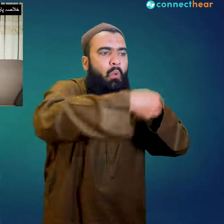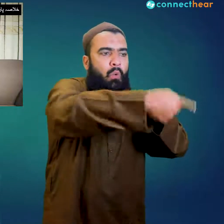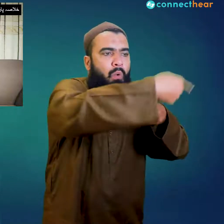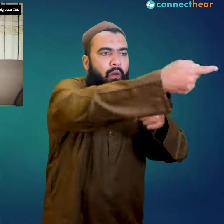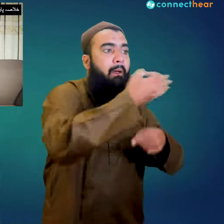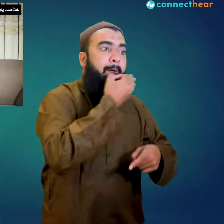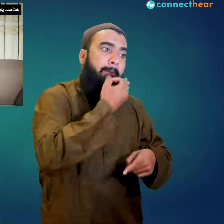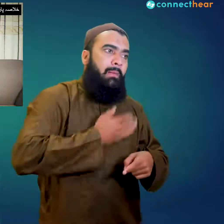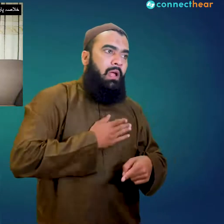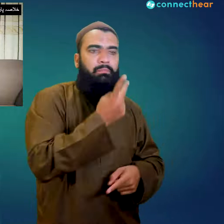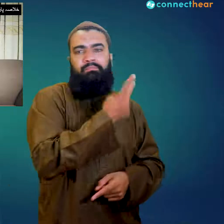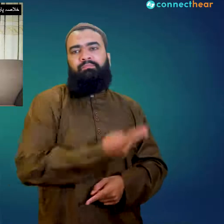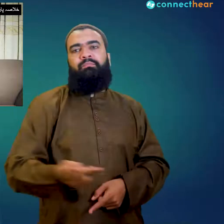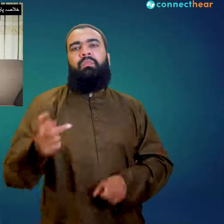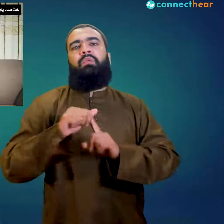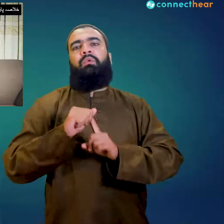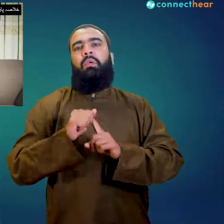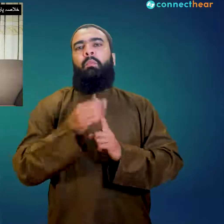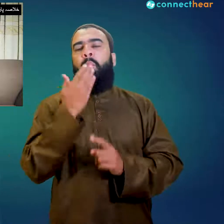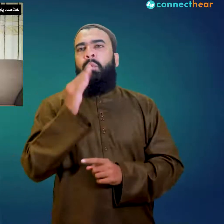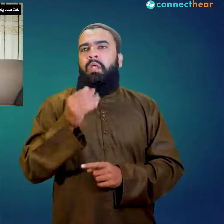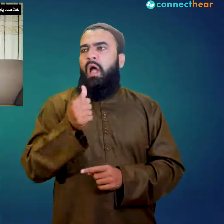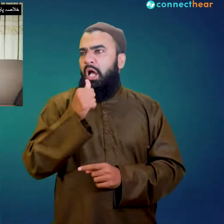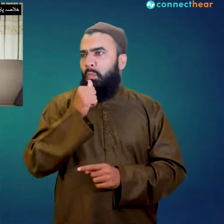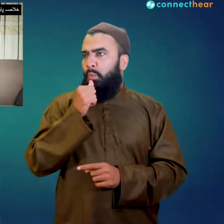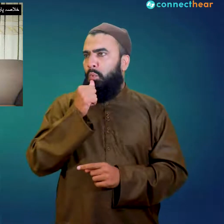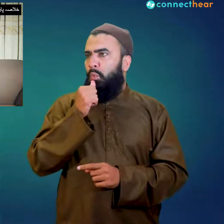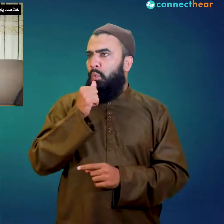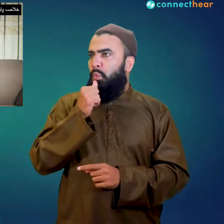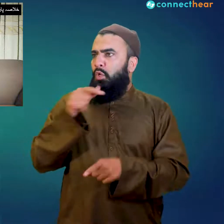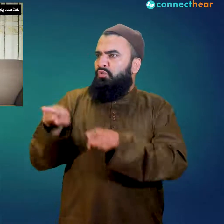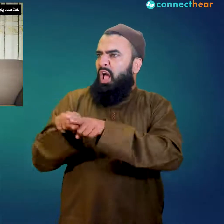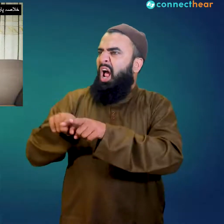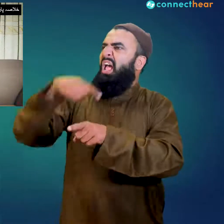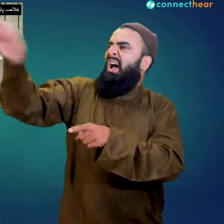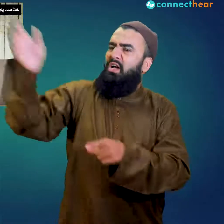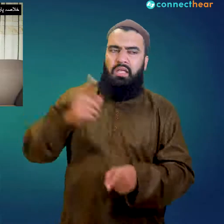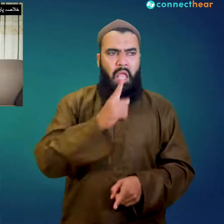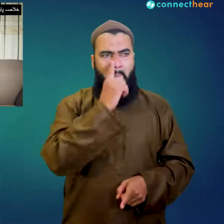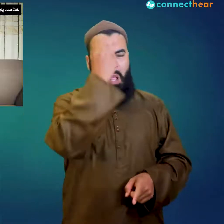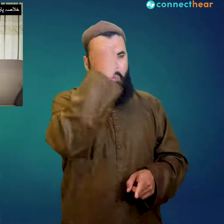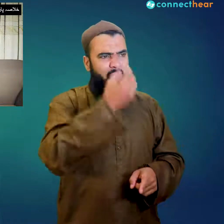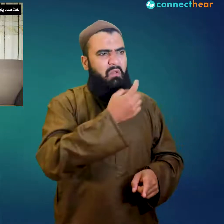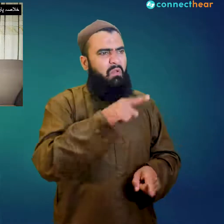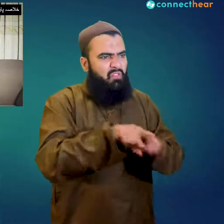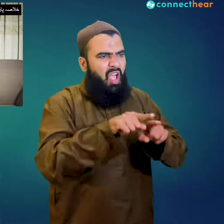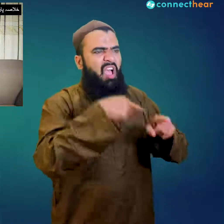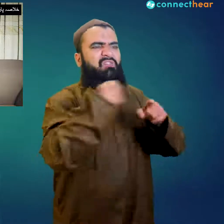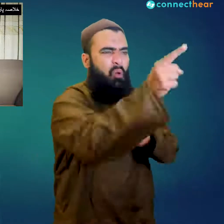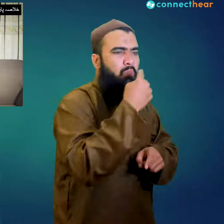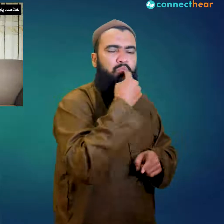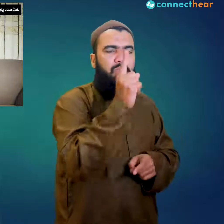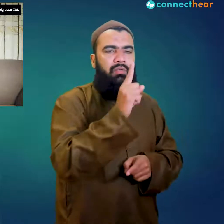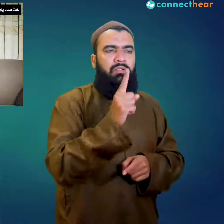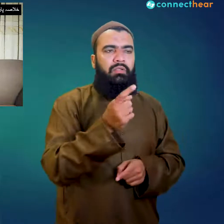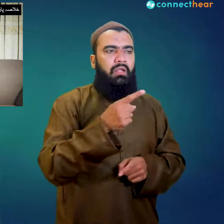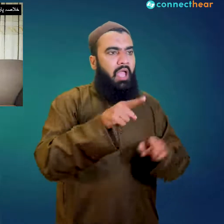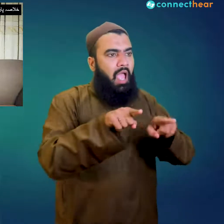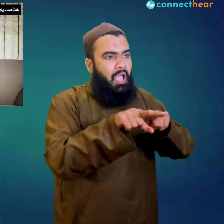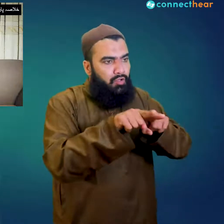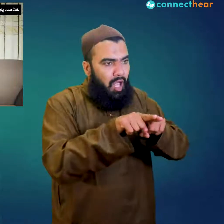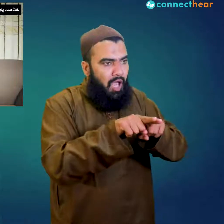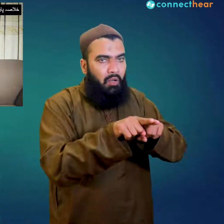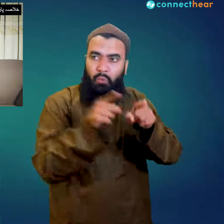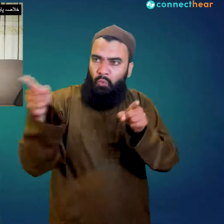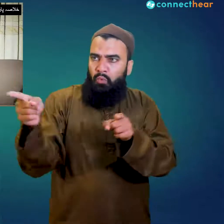چاہیے۔ اور حدیث مبارکہ میں صلہ رحمی کی بڑی اہمیت بیان فرمائی گئی، اور فرمایا کہ آپ صلی اللہ علیہ وسلم نے کہ جو شخص یہ